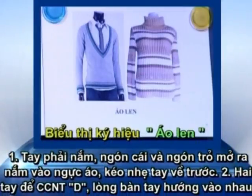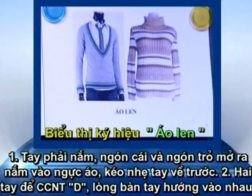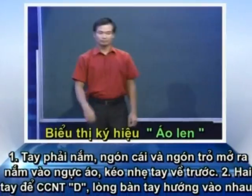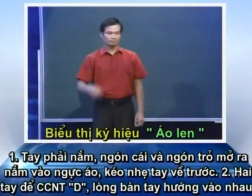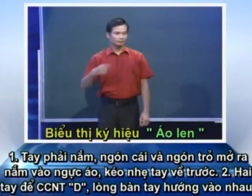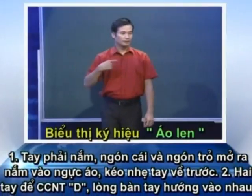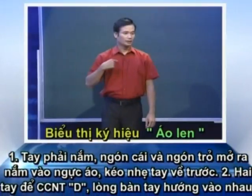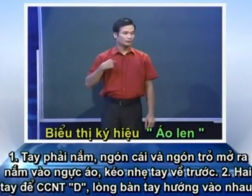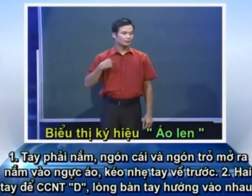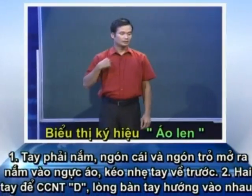Cách biểu thị ký hiệu áo.